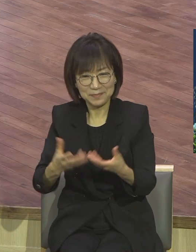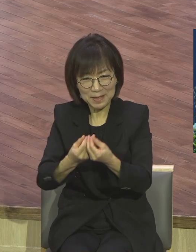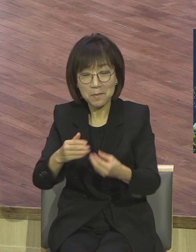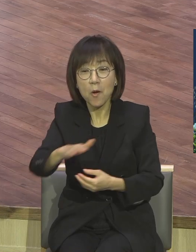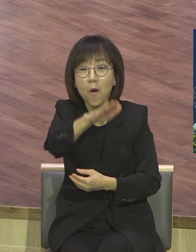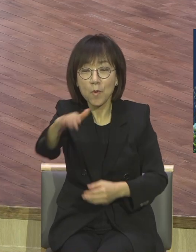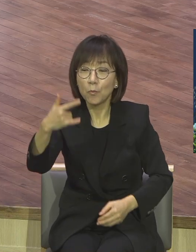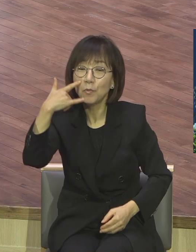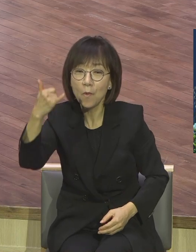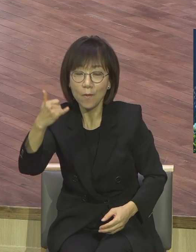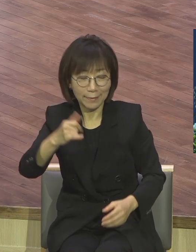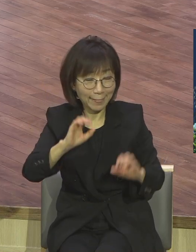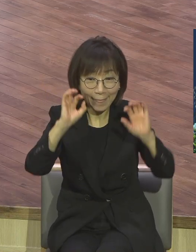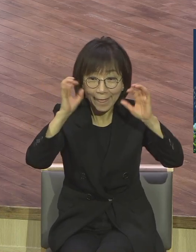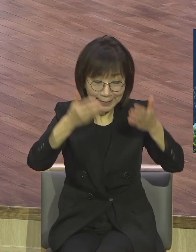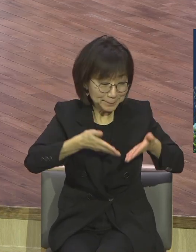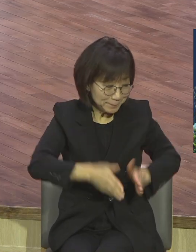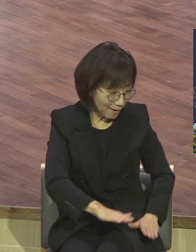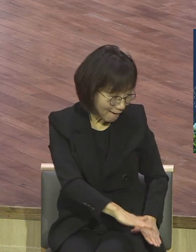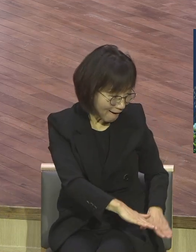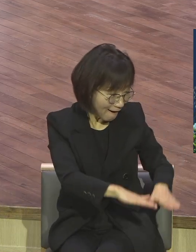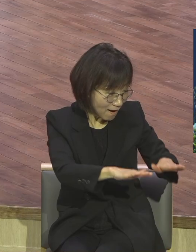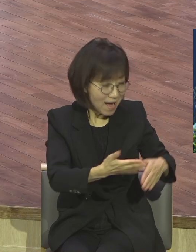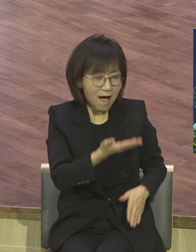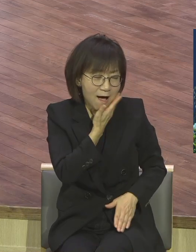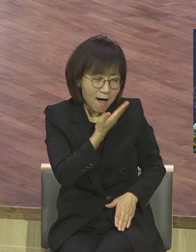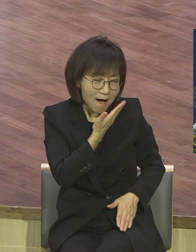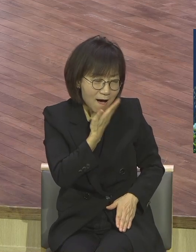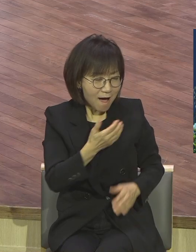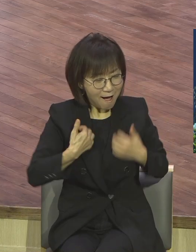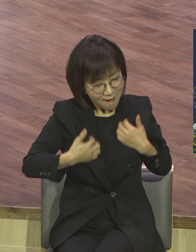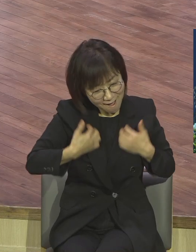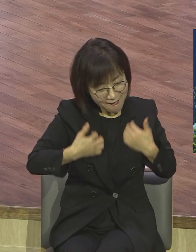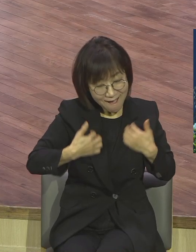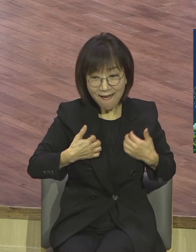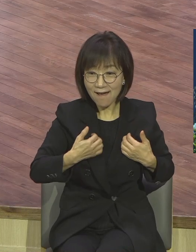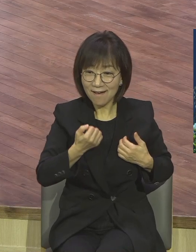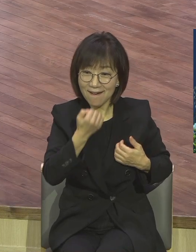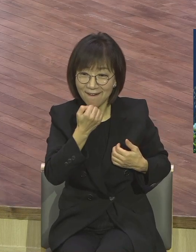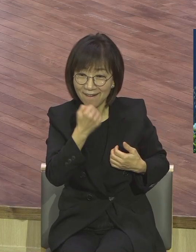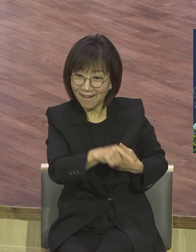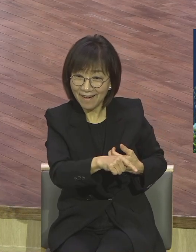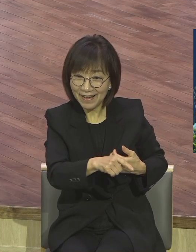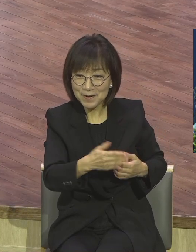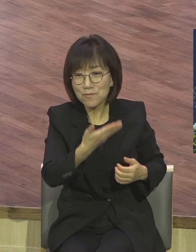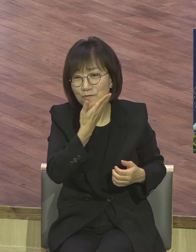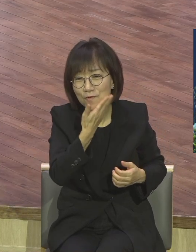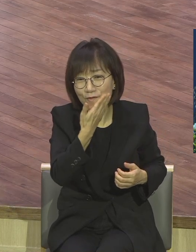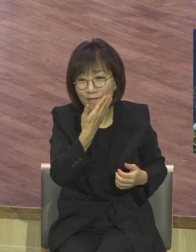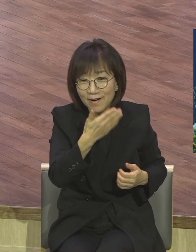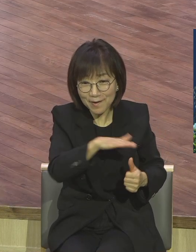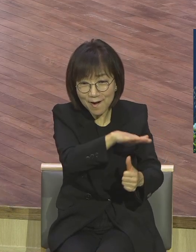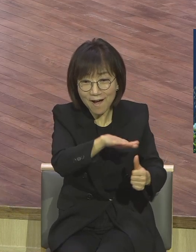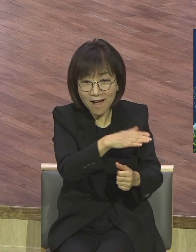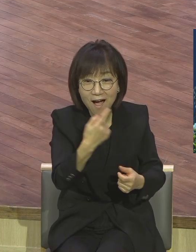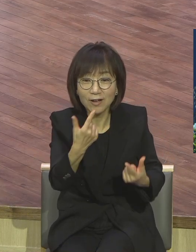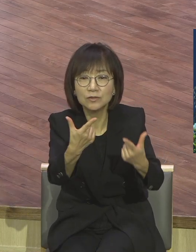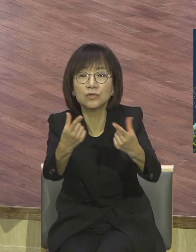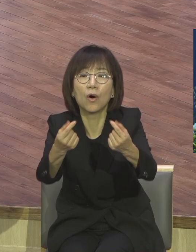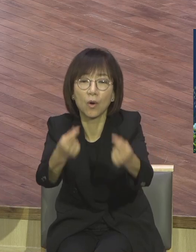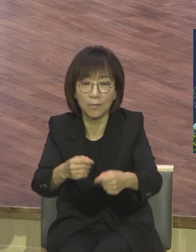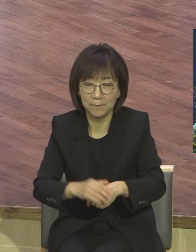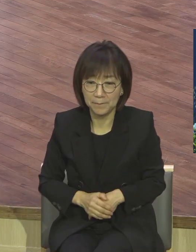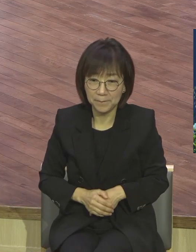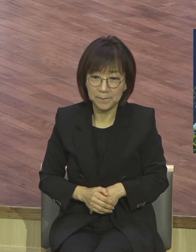이기지 못하잖아요. 기쁨을 이기지 못한다. 구원받은 하나님 자녀를 보면서 하나님이 기쁨을 이기지 못한다.